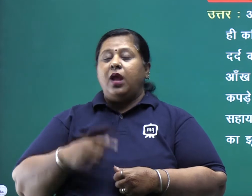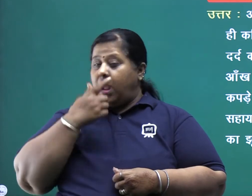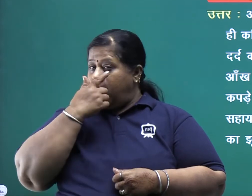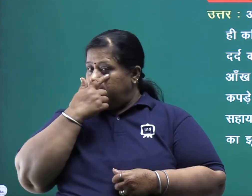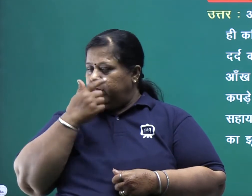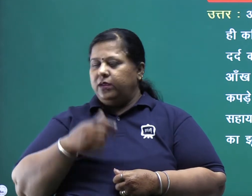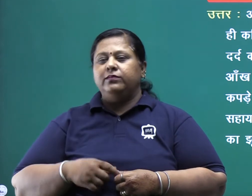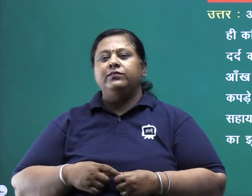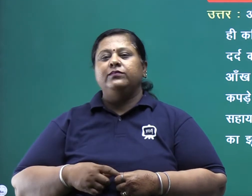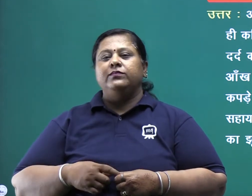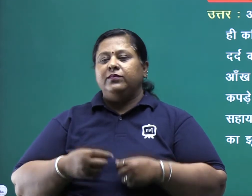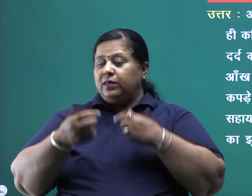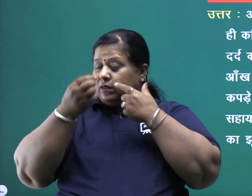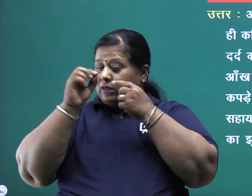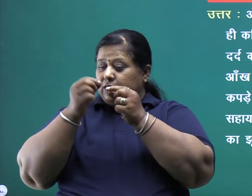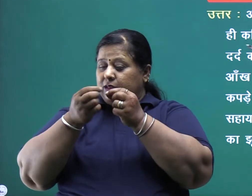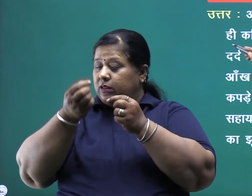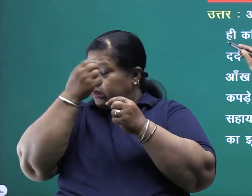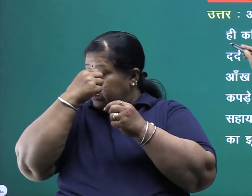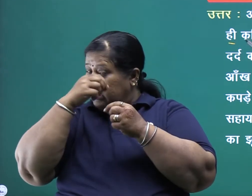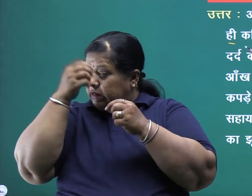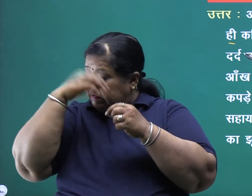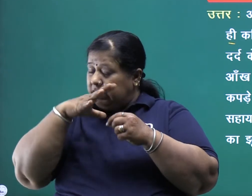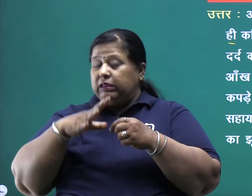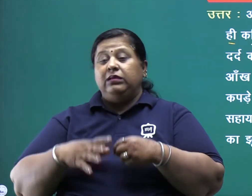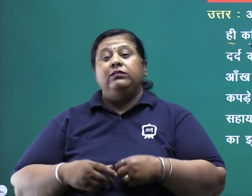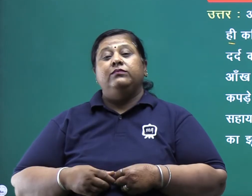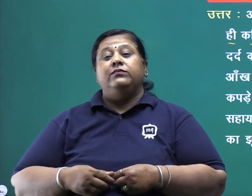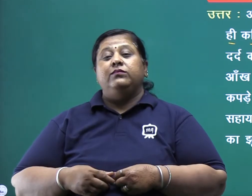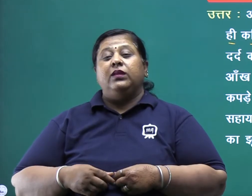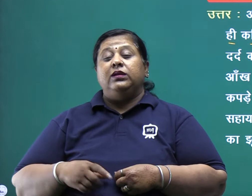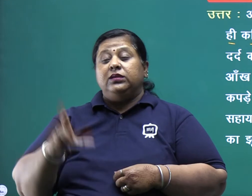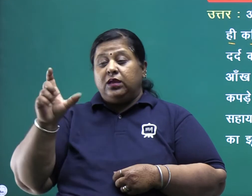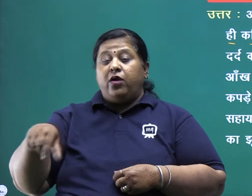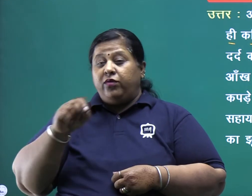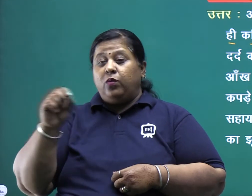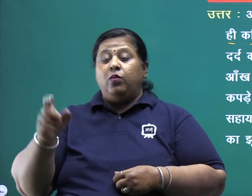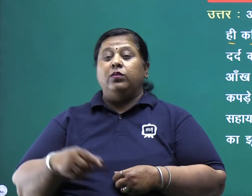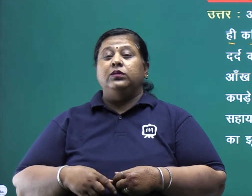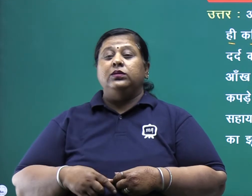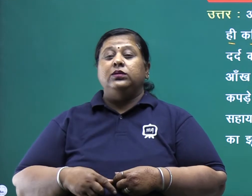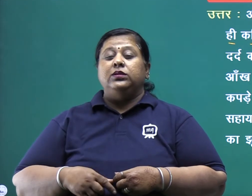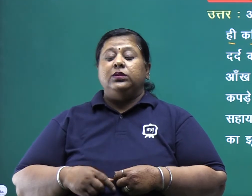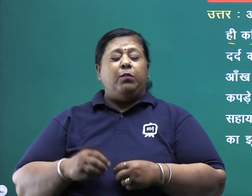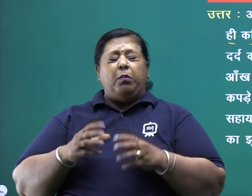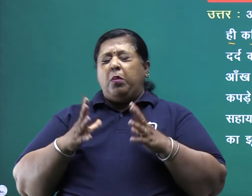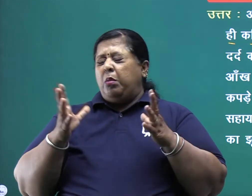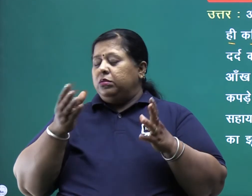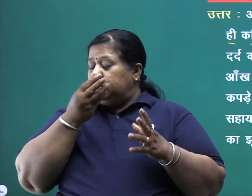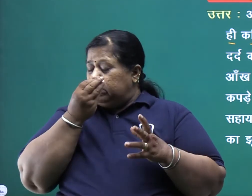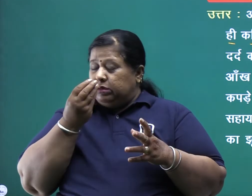आंख में तिनका गिरते ही कवि को बहुत पीड़ा